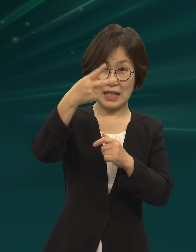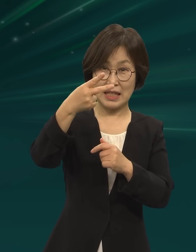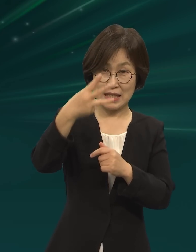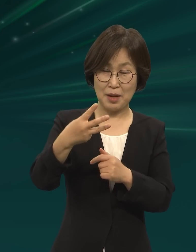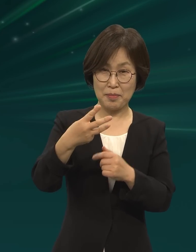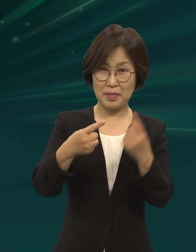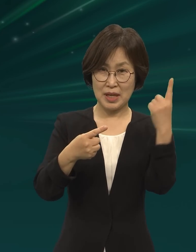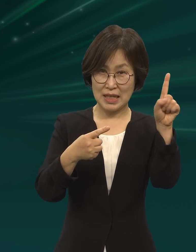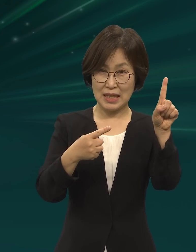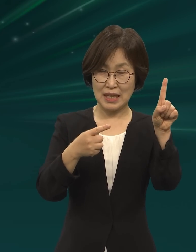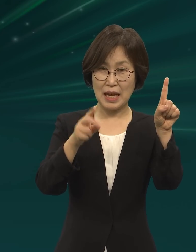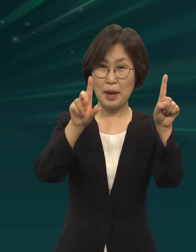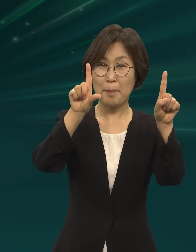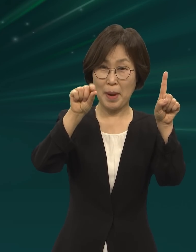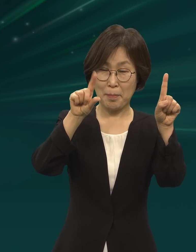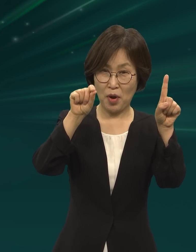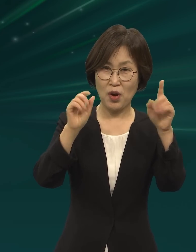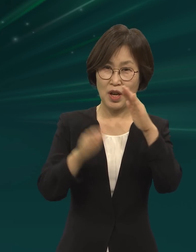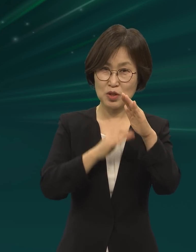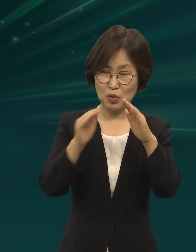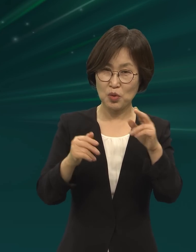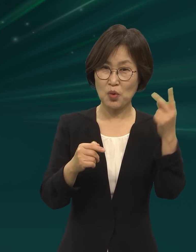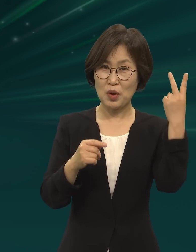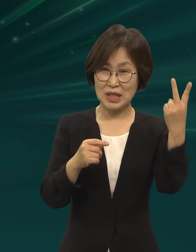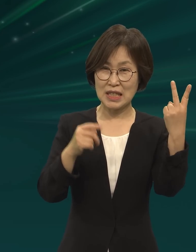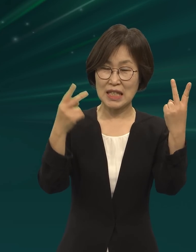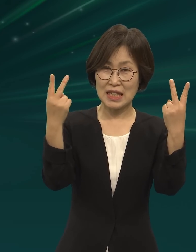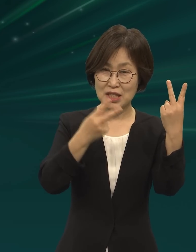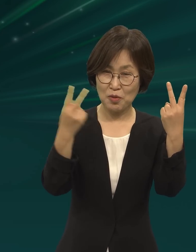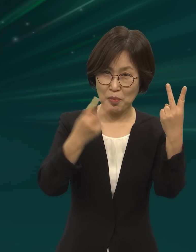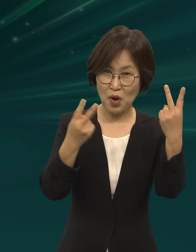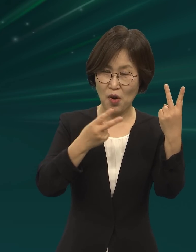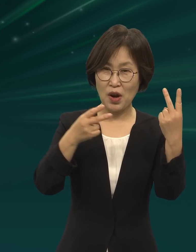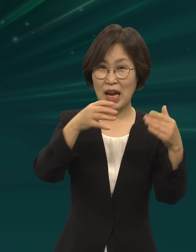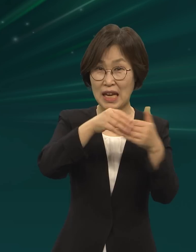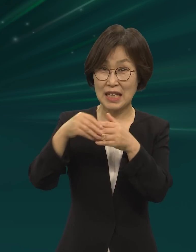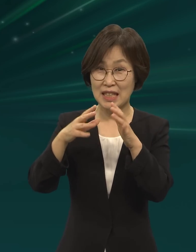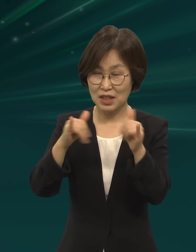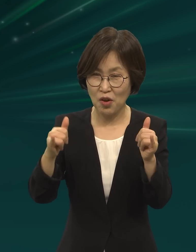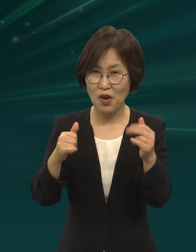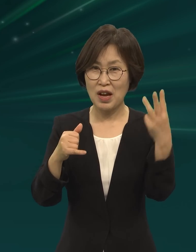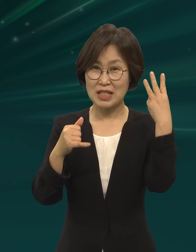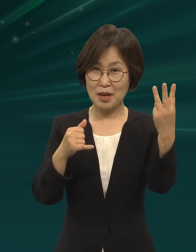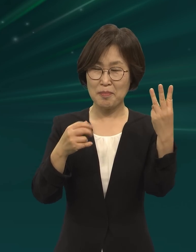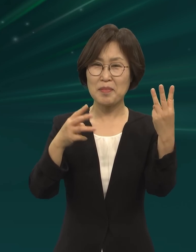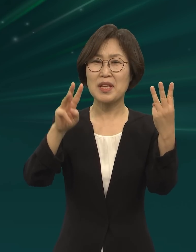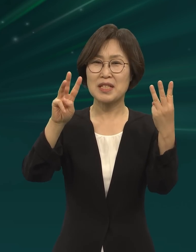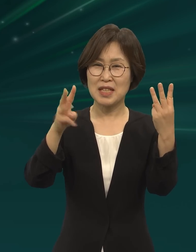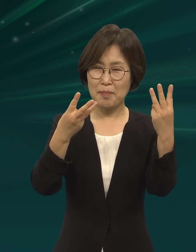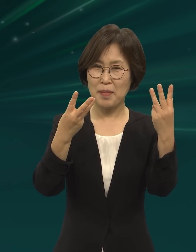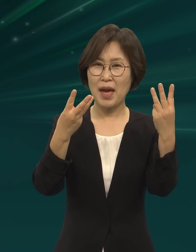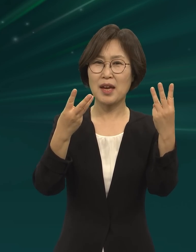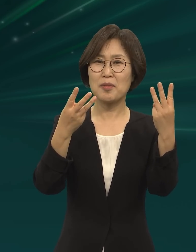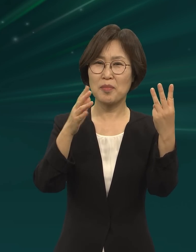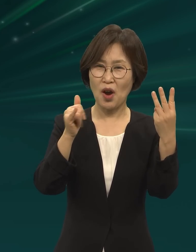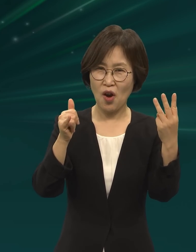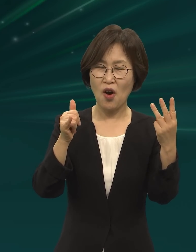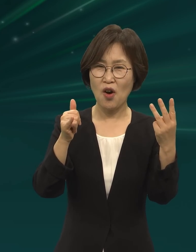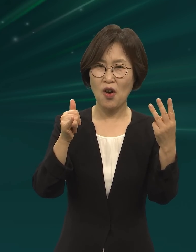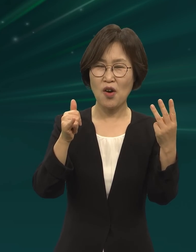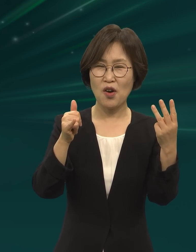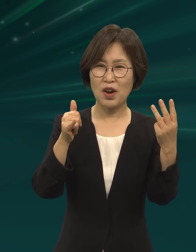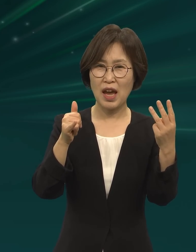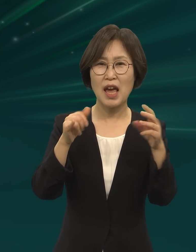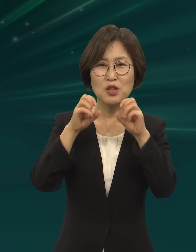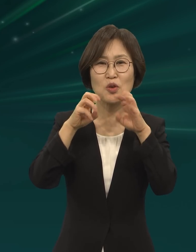1만 명의 성도, 2,000명의 리더, 300명의 선교사 파송되는 교회, 이